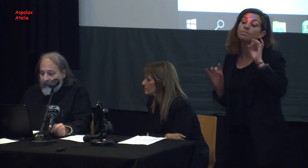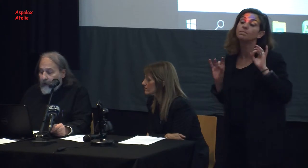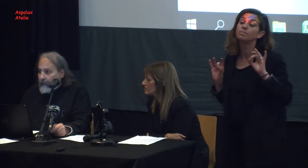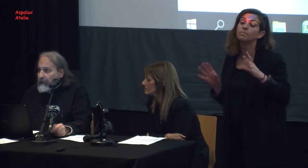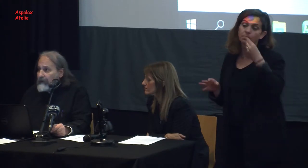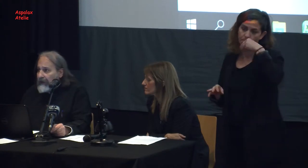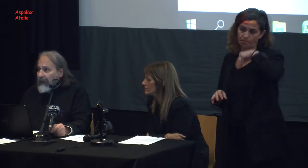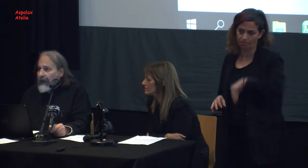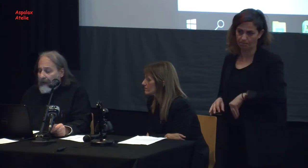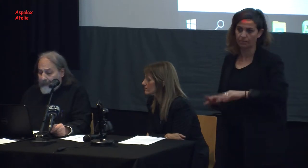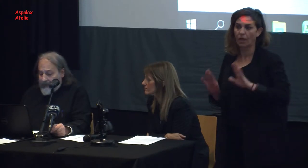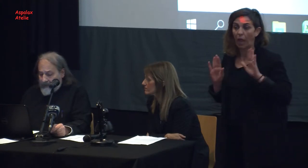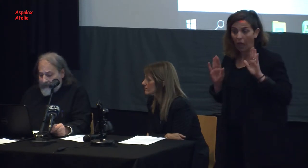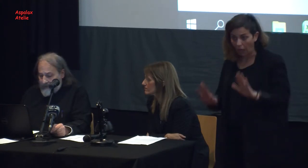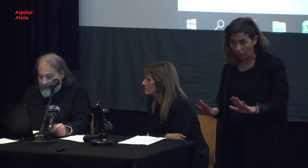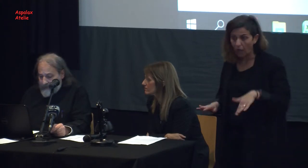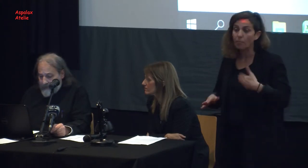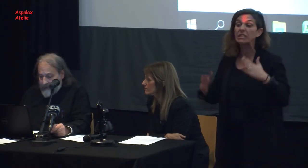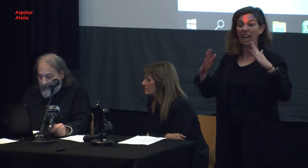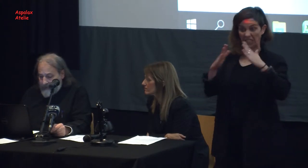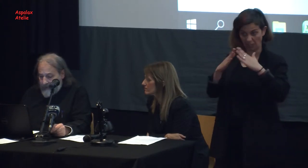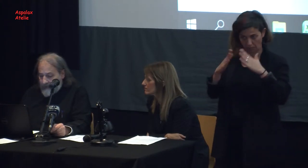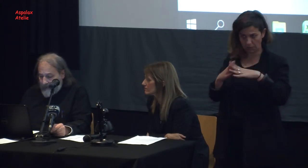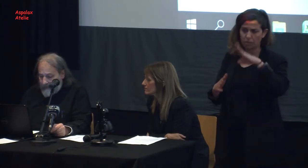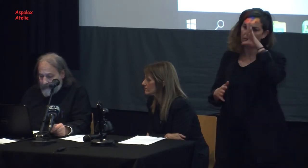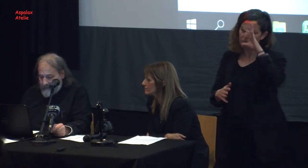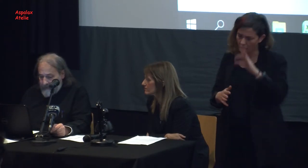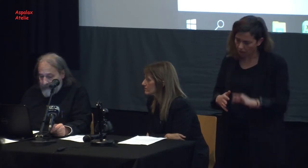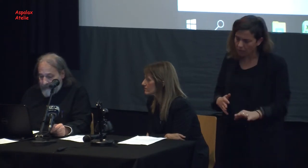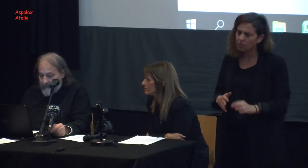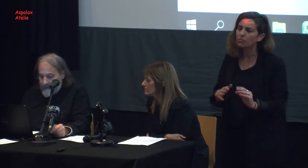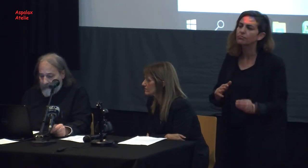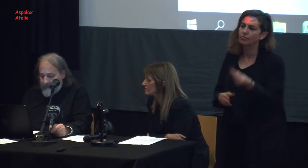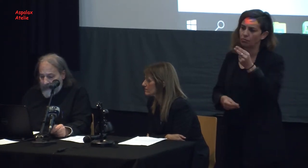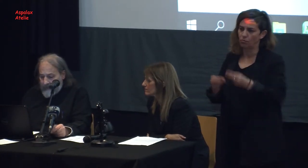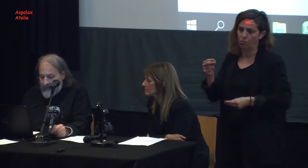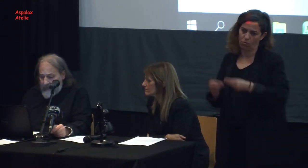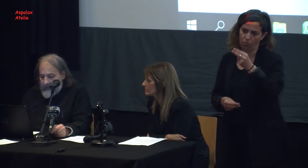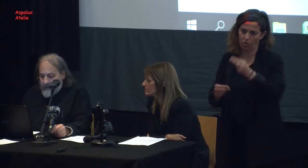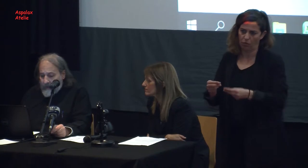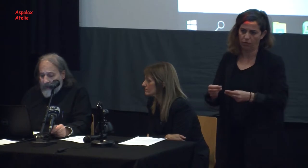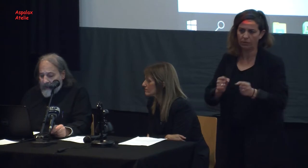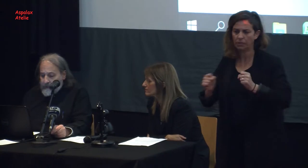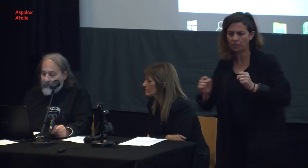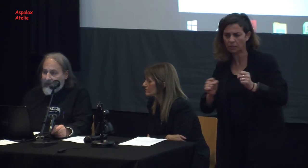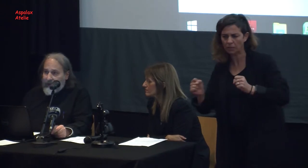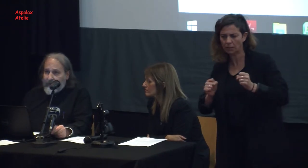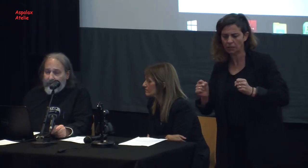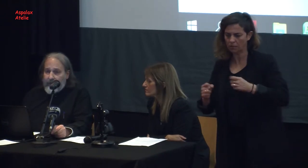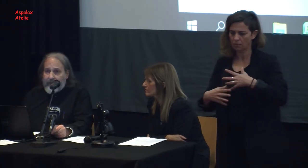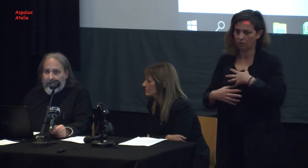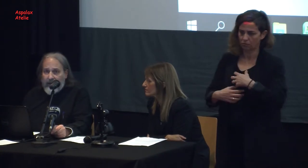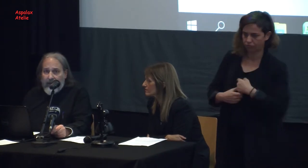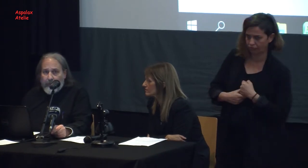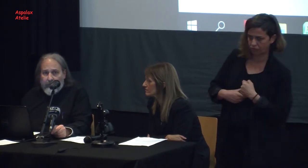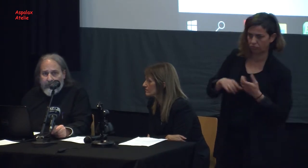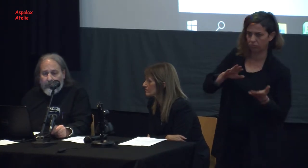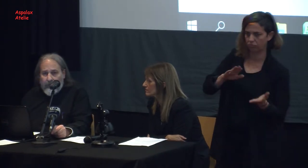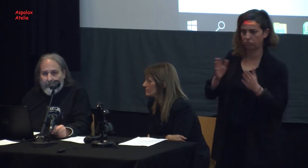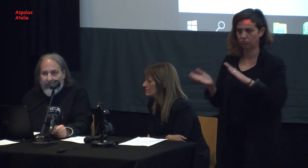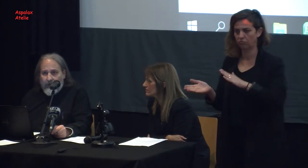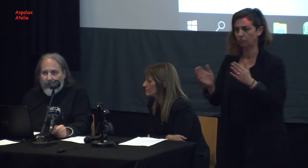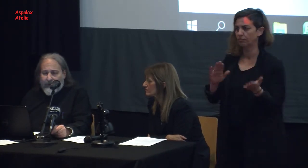Στο σπίτι όμως είχα αλλεπάλληλες κρίσεις, μανίες και κατάθλιψης. Εδώ ας πούμε λιγάκι τι είναι